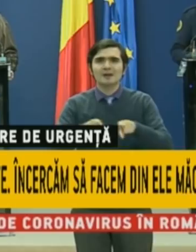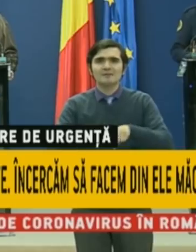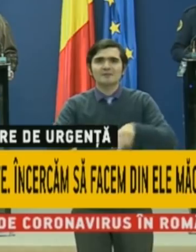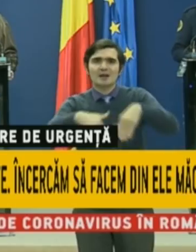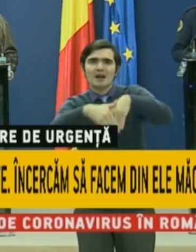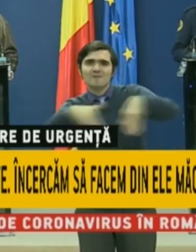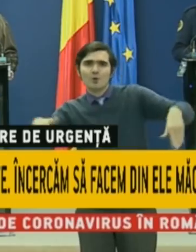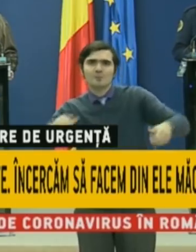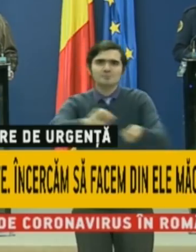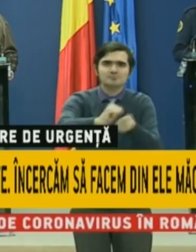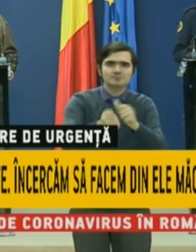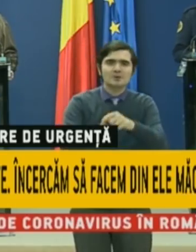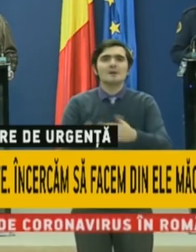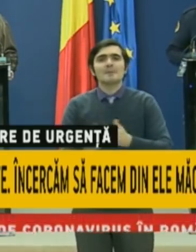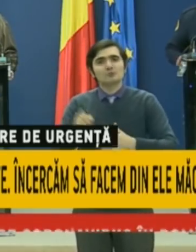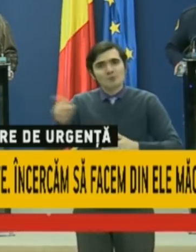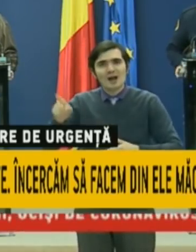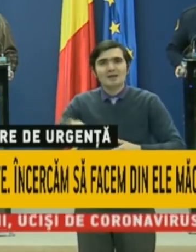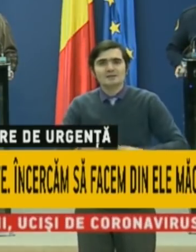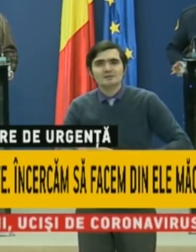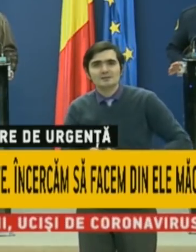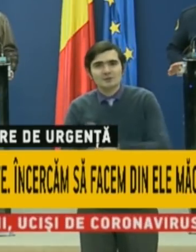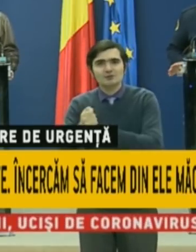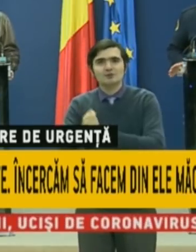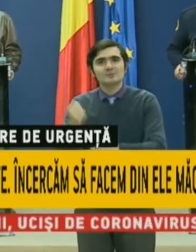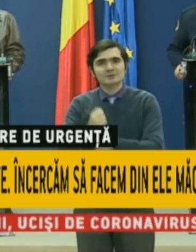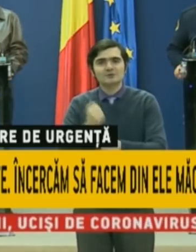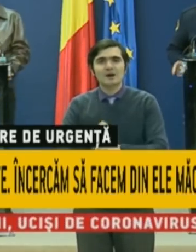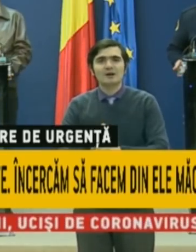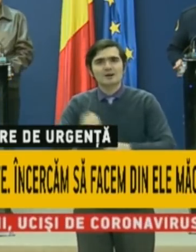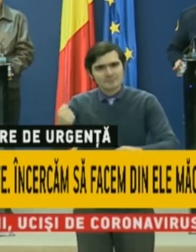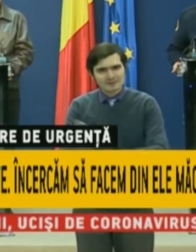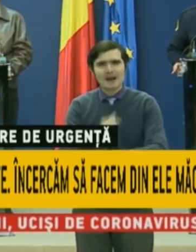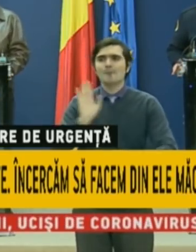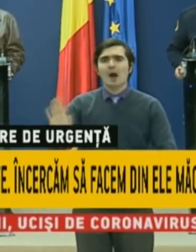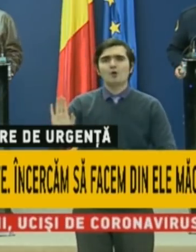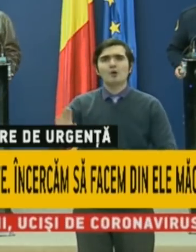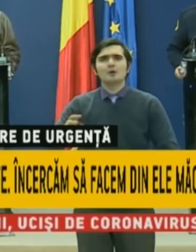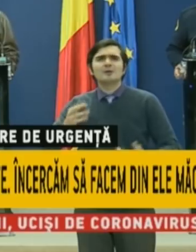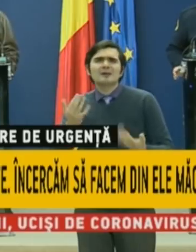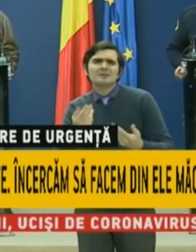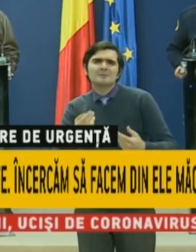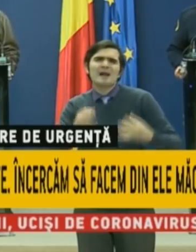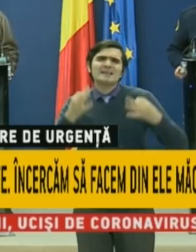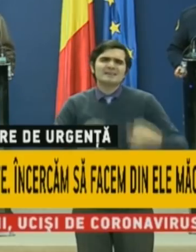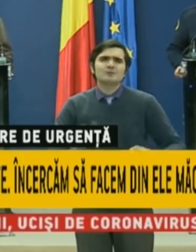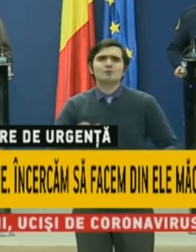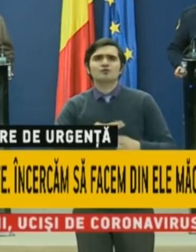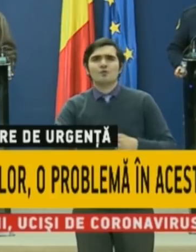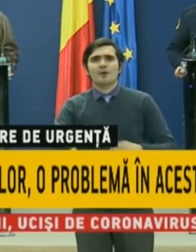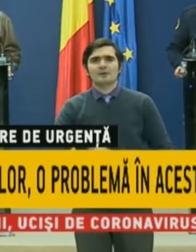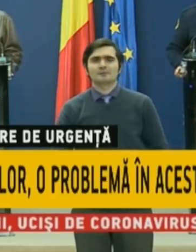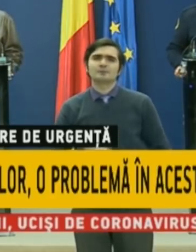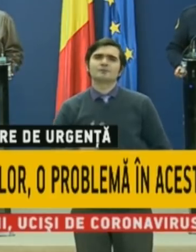zicem, și să-i sprijinim pentru a putea să-și facă treaba lor cât mai corect și cât mai sigur posibil. Vă